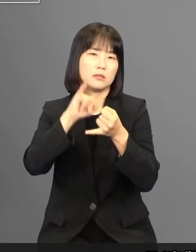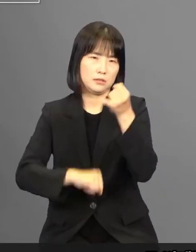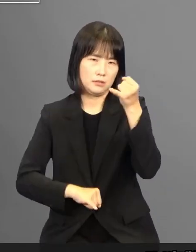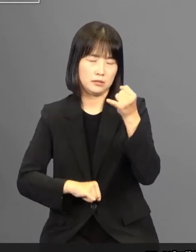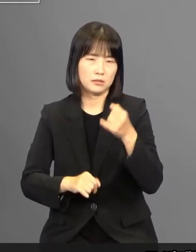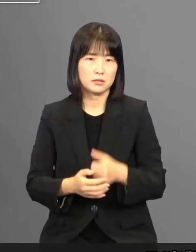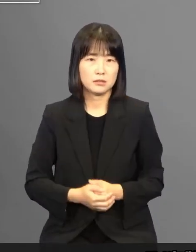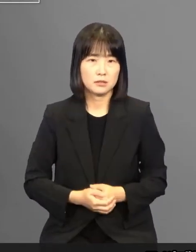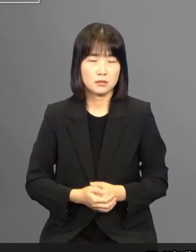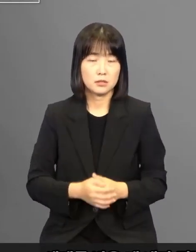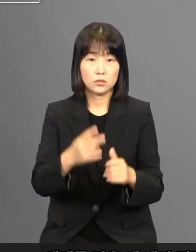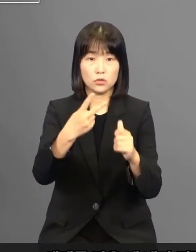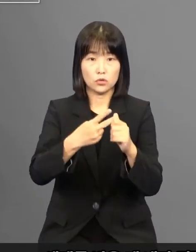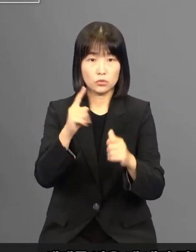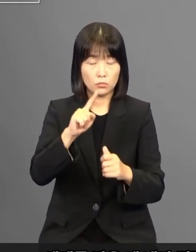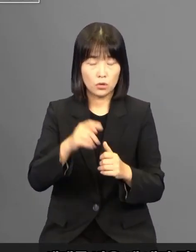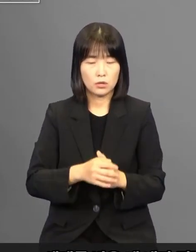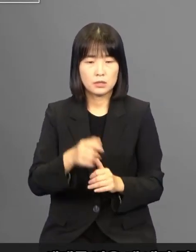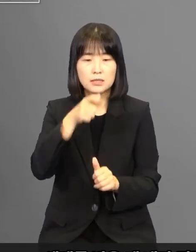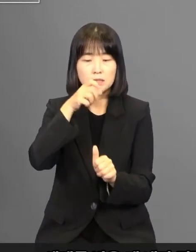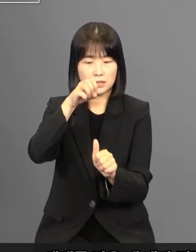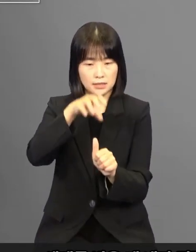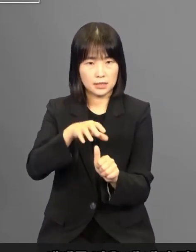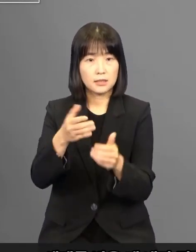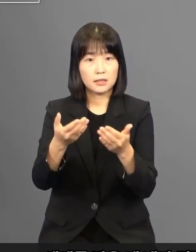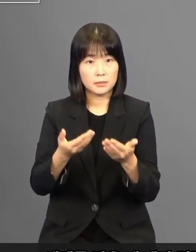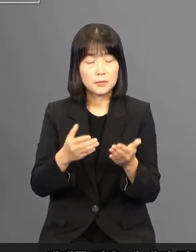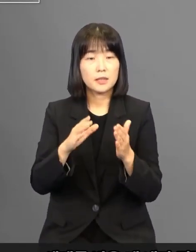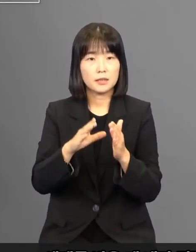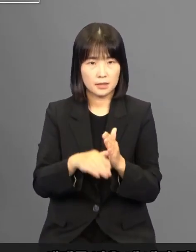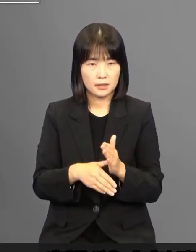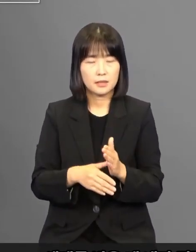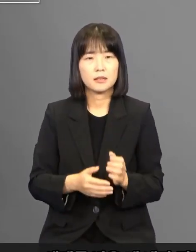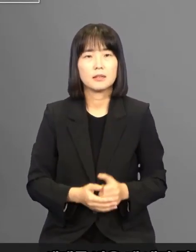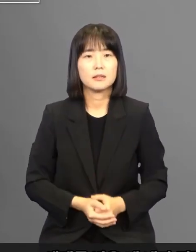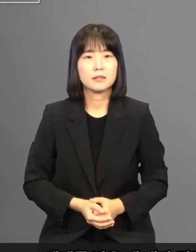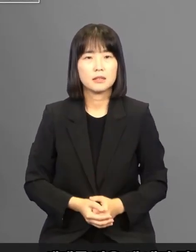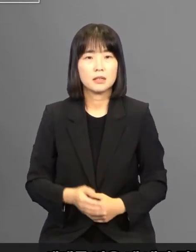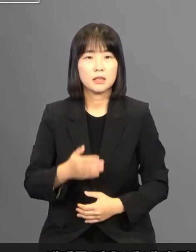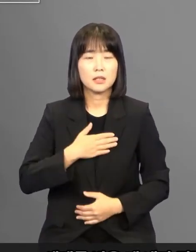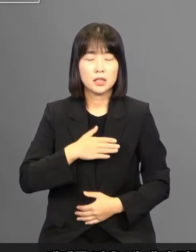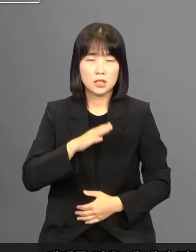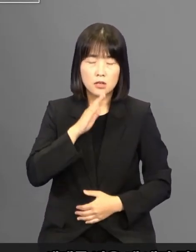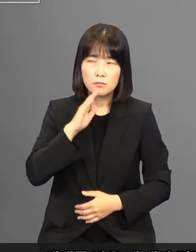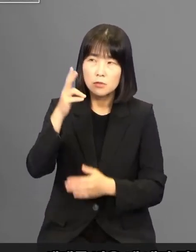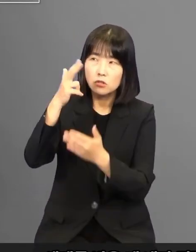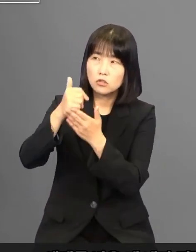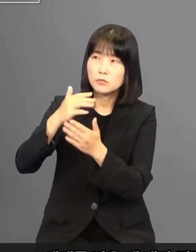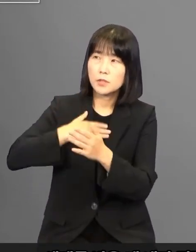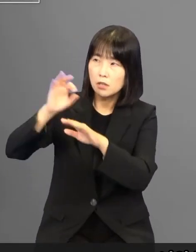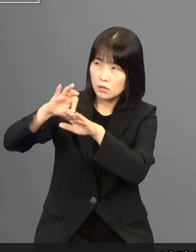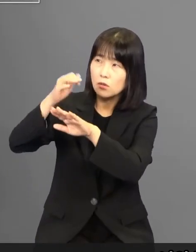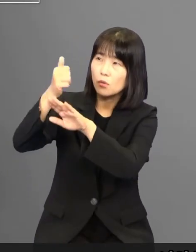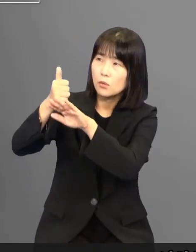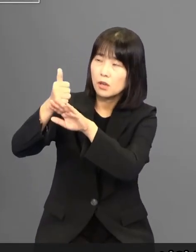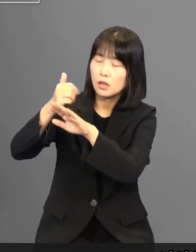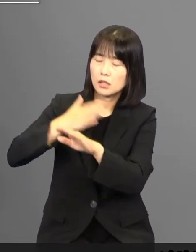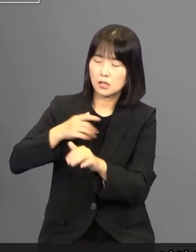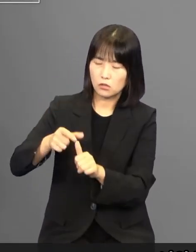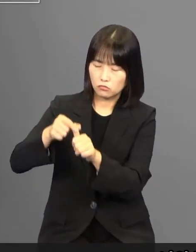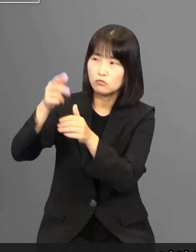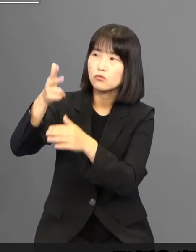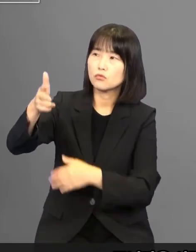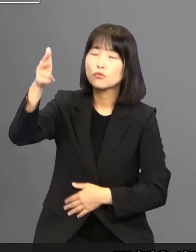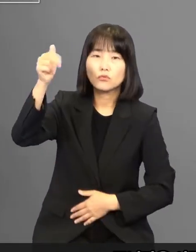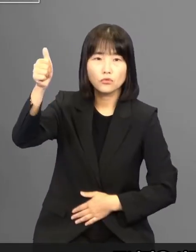두 번째부터 뭐가 있을까요? 세례를 받을 때 내가 정말 이제는 주님이 나의 왕이십니다. 나의